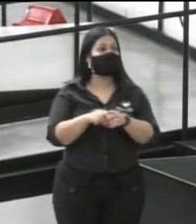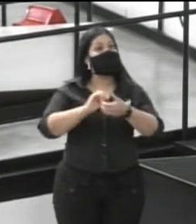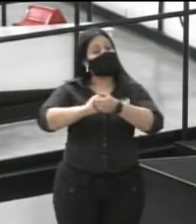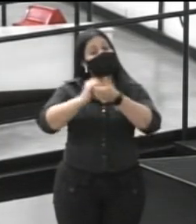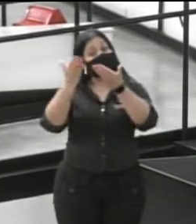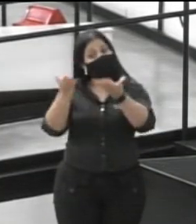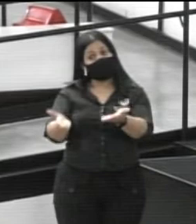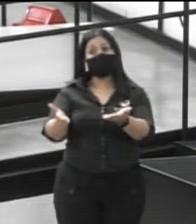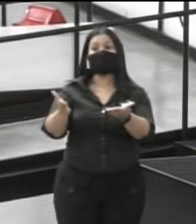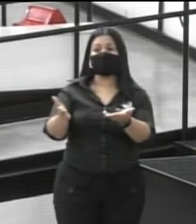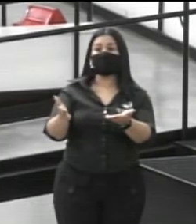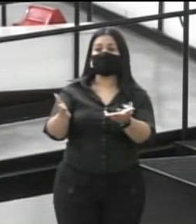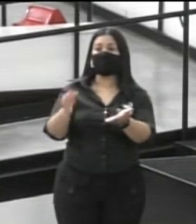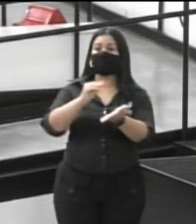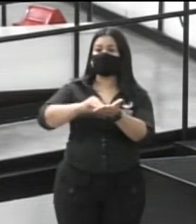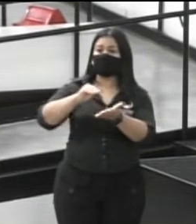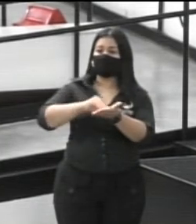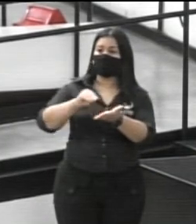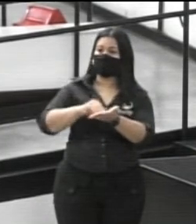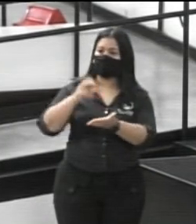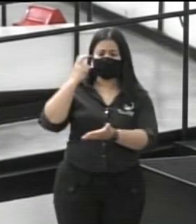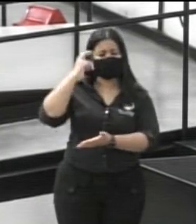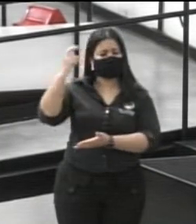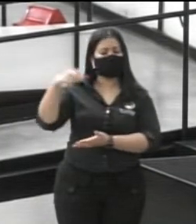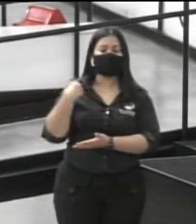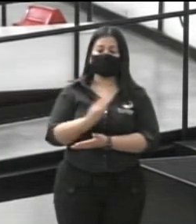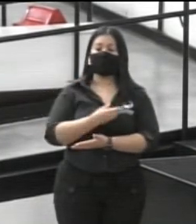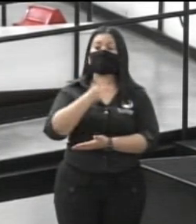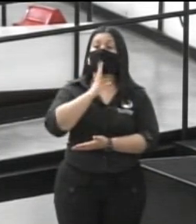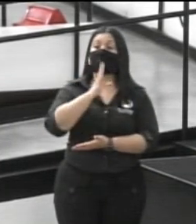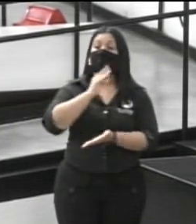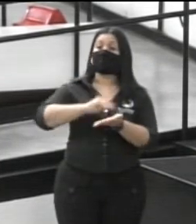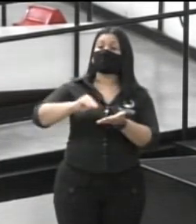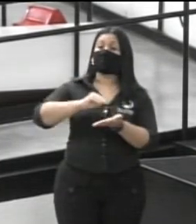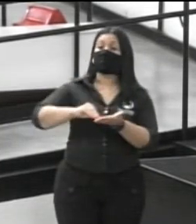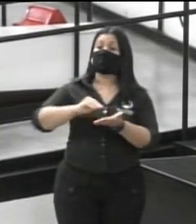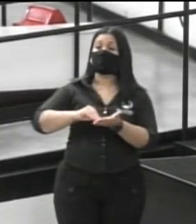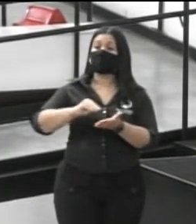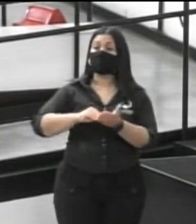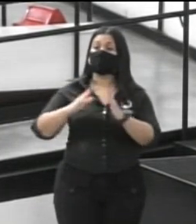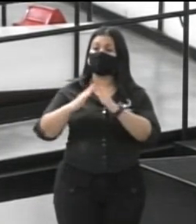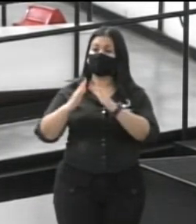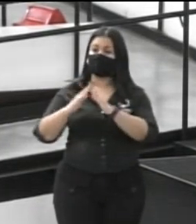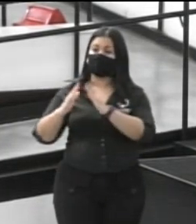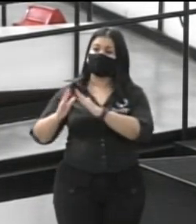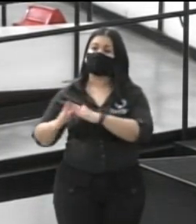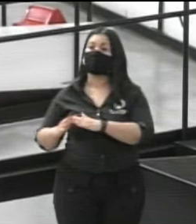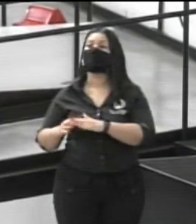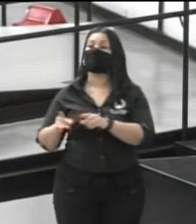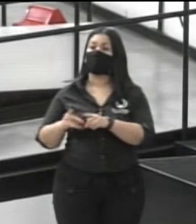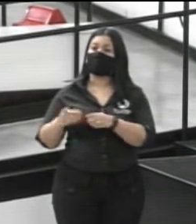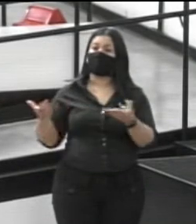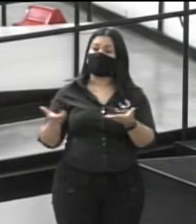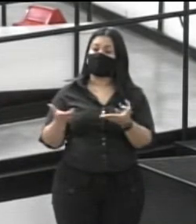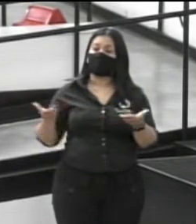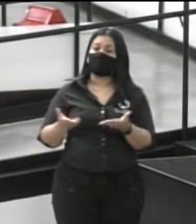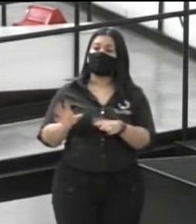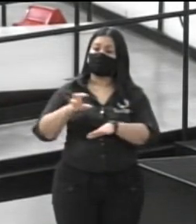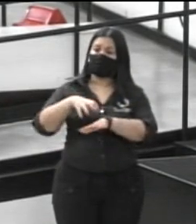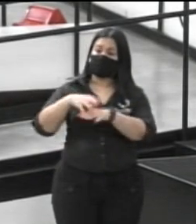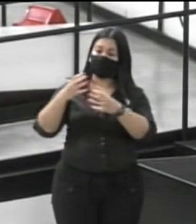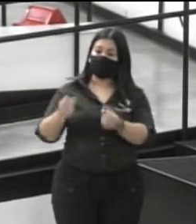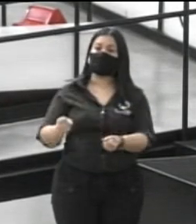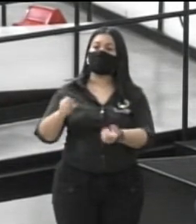pelo trabalho, a sua competência. Nós conhecemos na Secretaria da Habitação durante 4 anos. Assumiu realmente, como o Peixão falou, uma